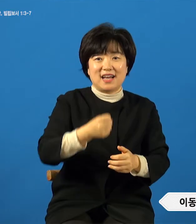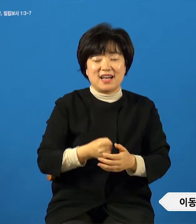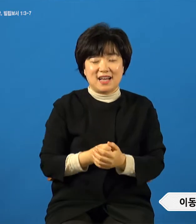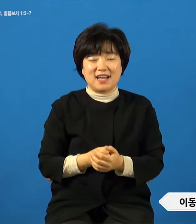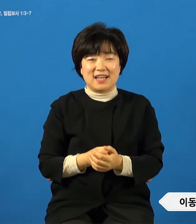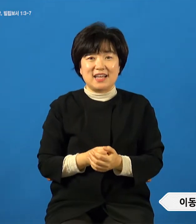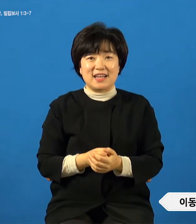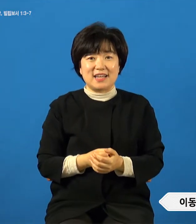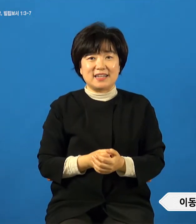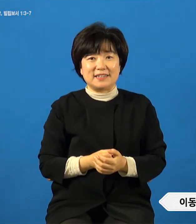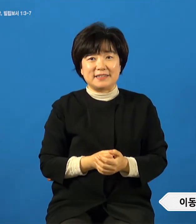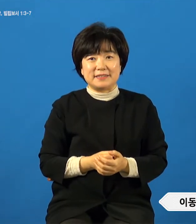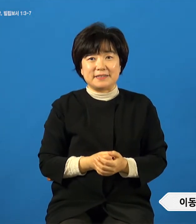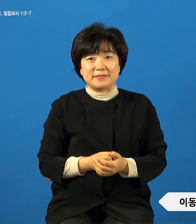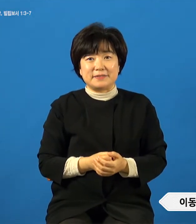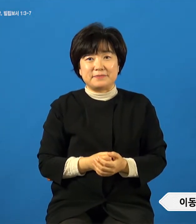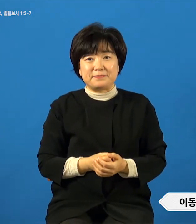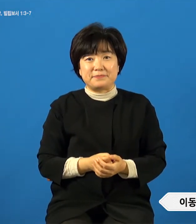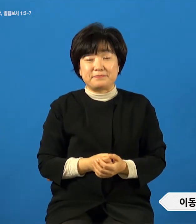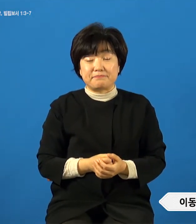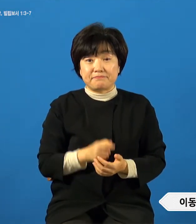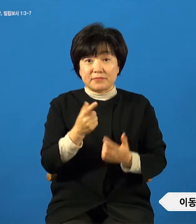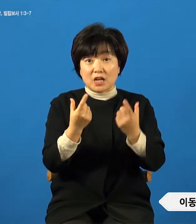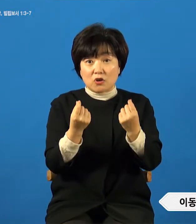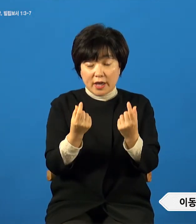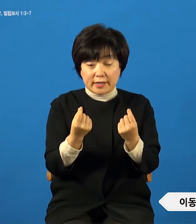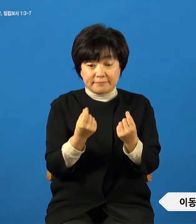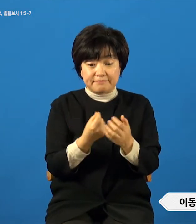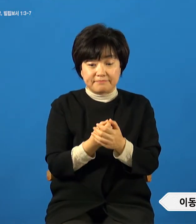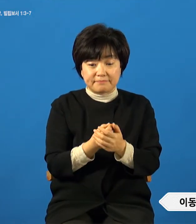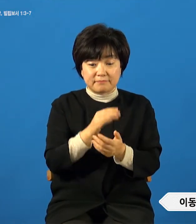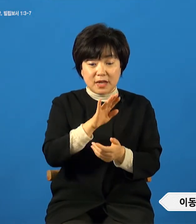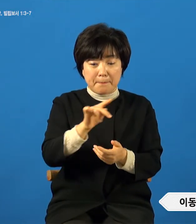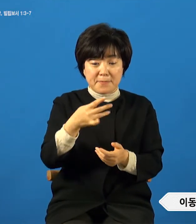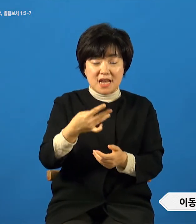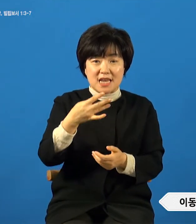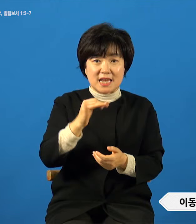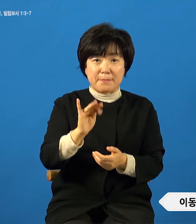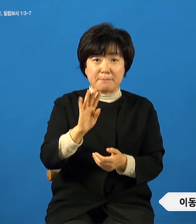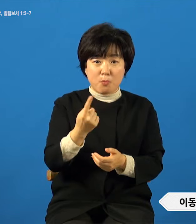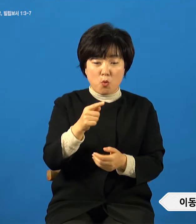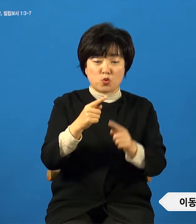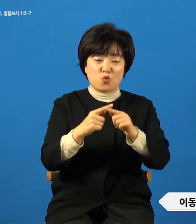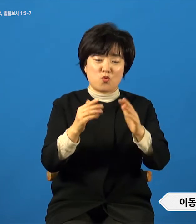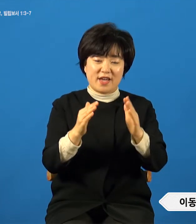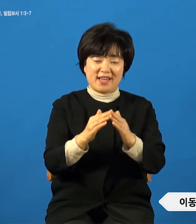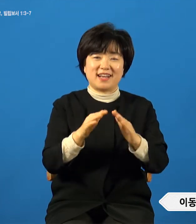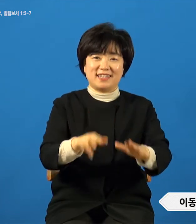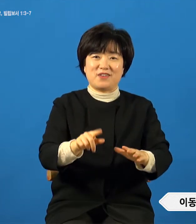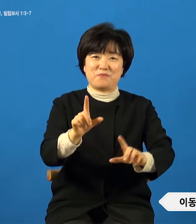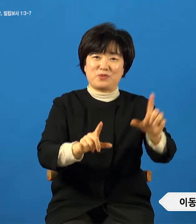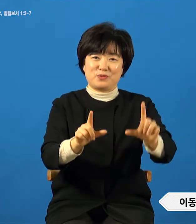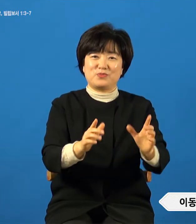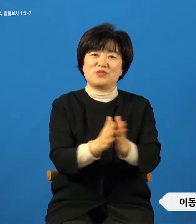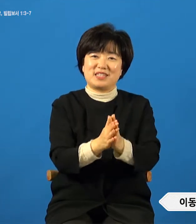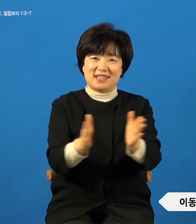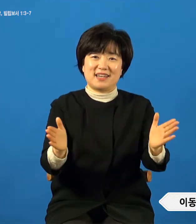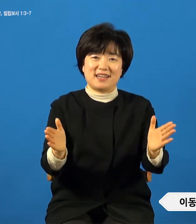주님 앞에 돌아왔어요. 이렇게 빌립보 교회는 시작된 것입니다. 가정을